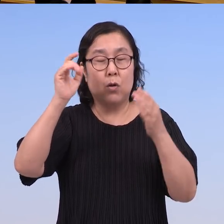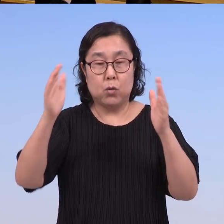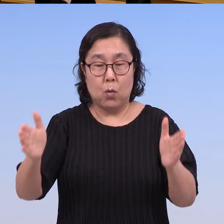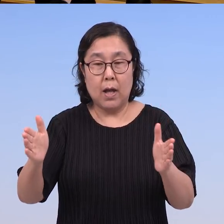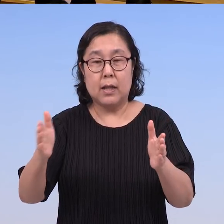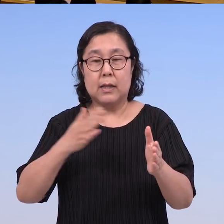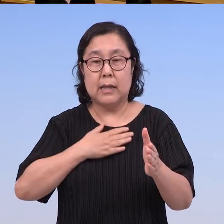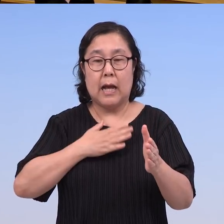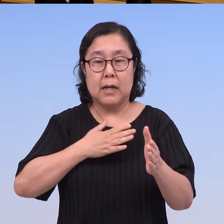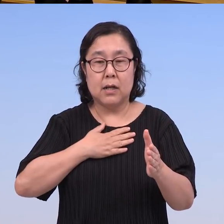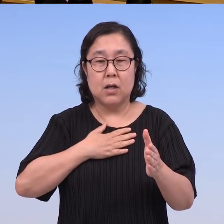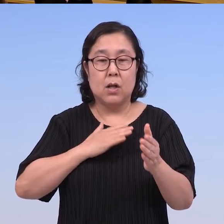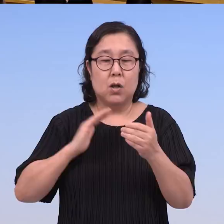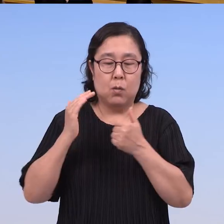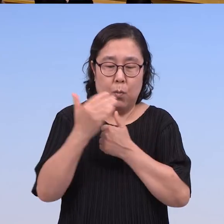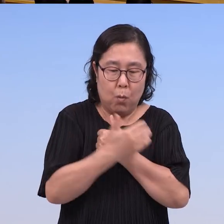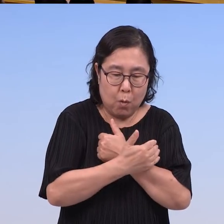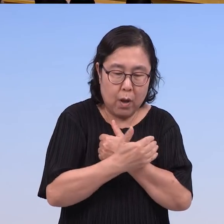이루어지다가 아니에요.